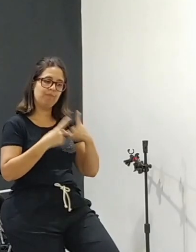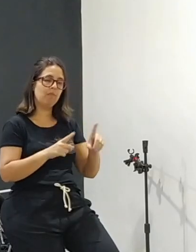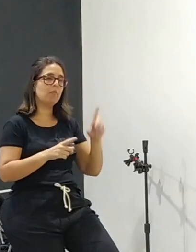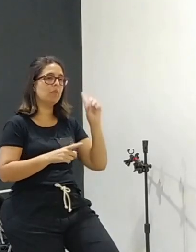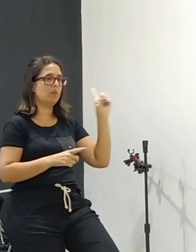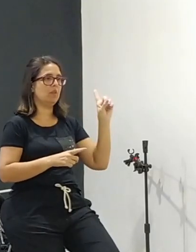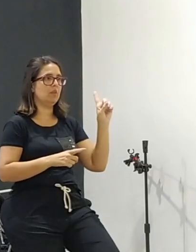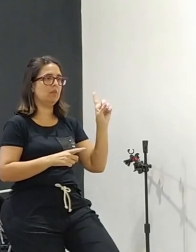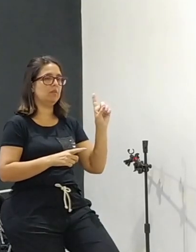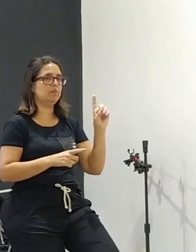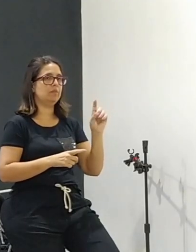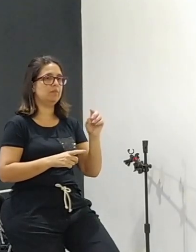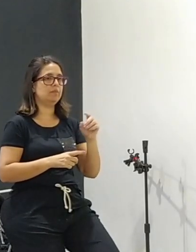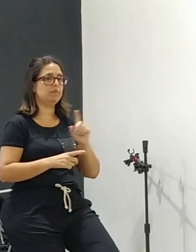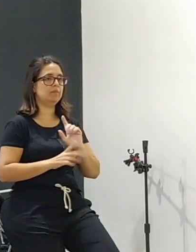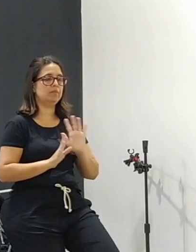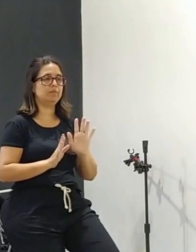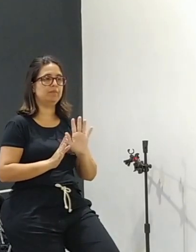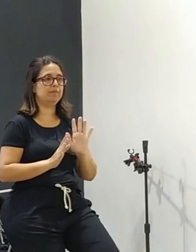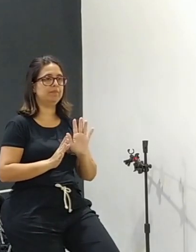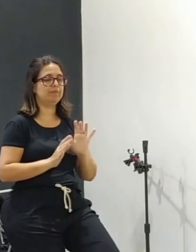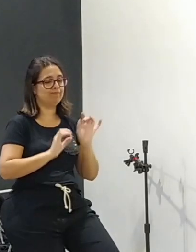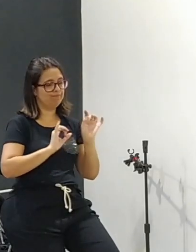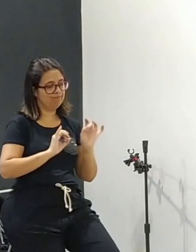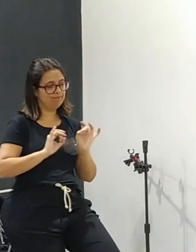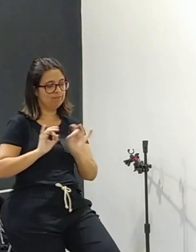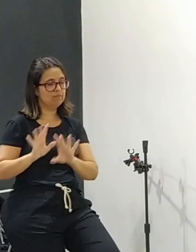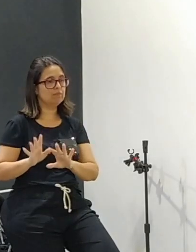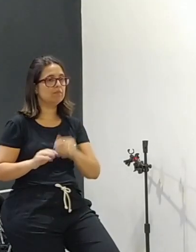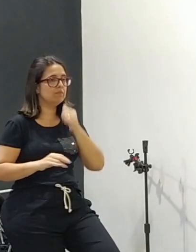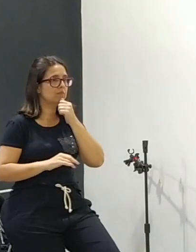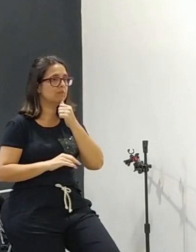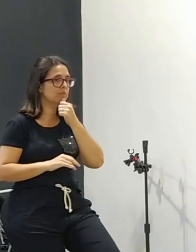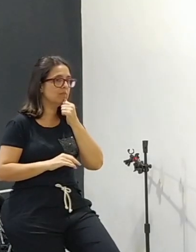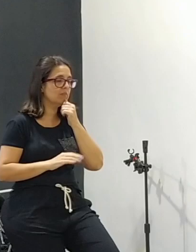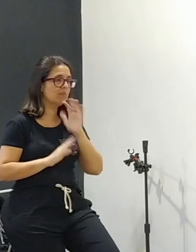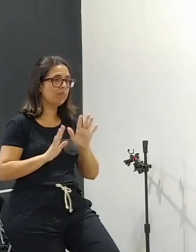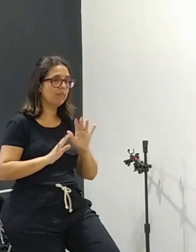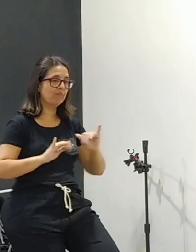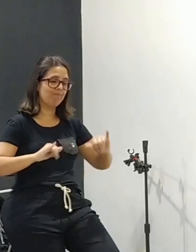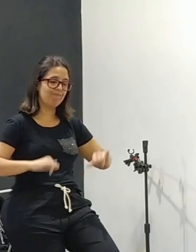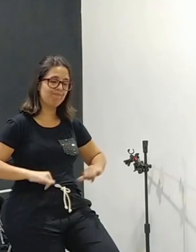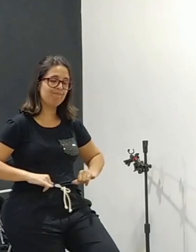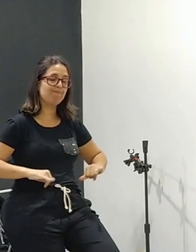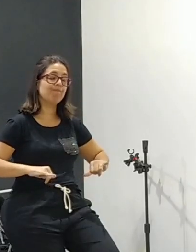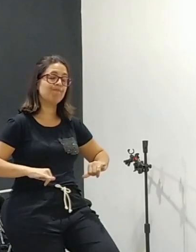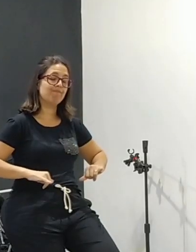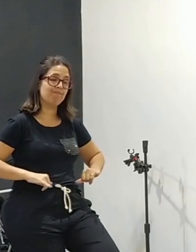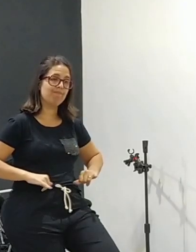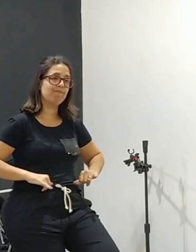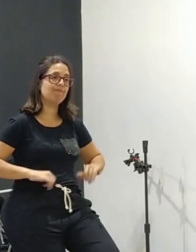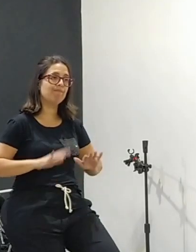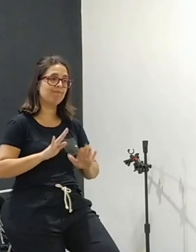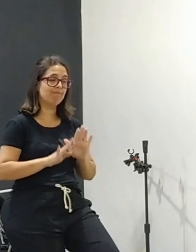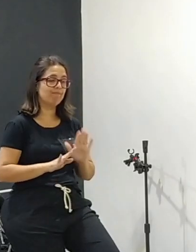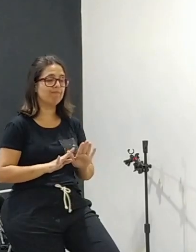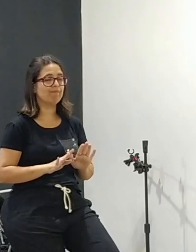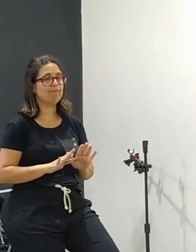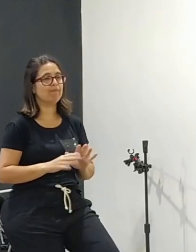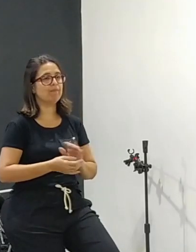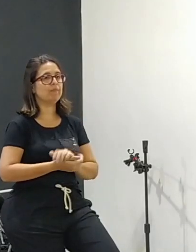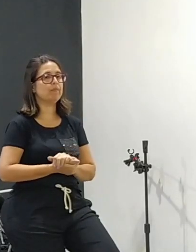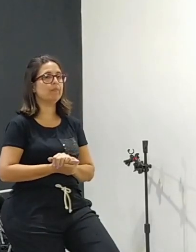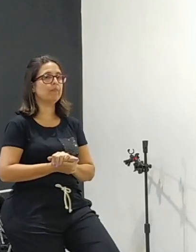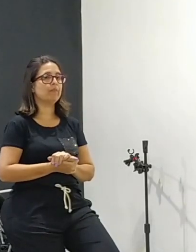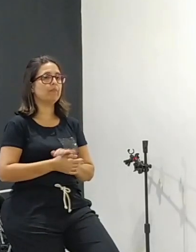mais. Vai exigir sacrifício, muitas vezes vai nos causar até dor, né? Muitas vezes